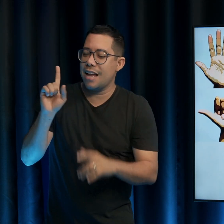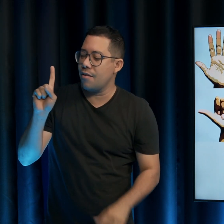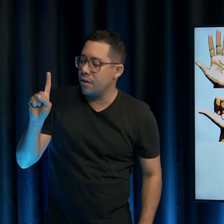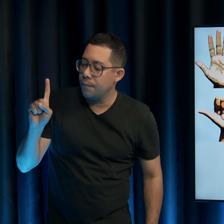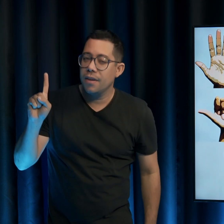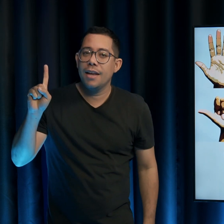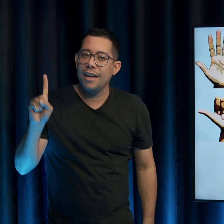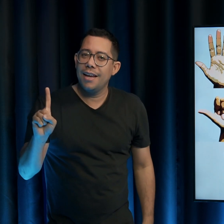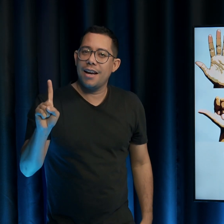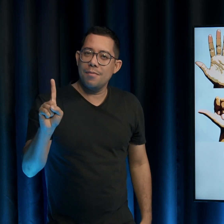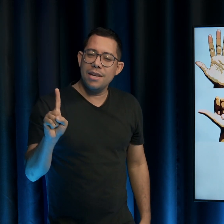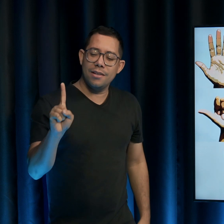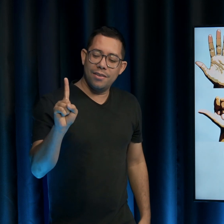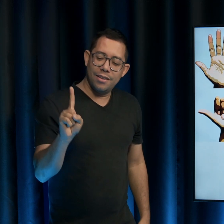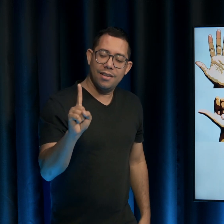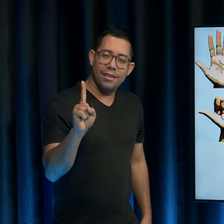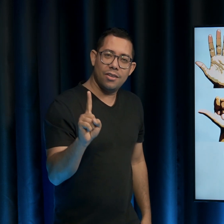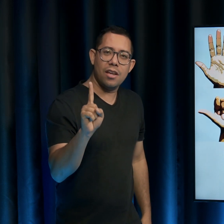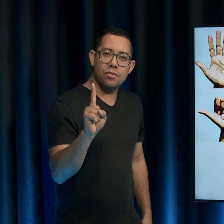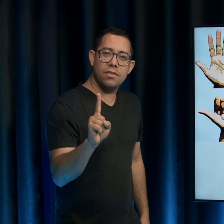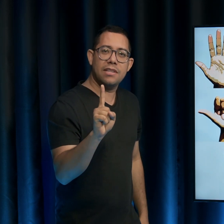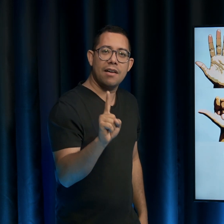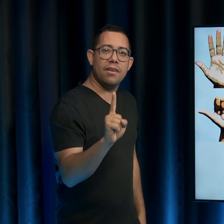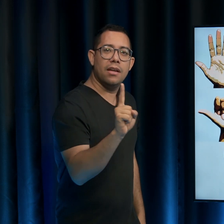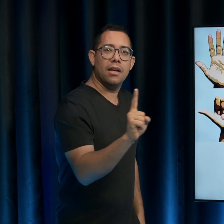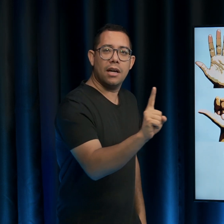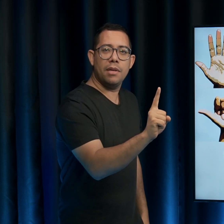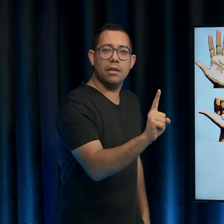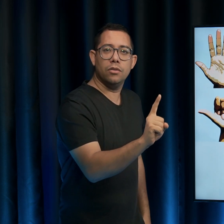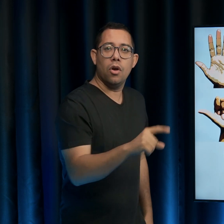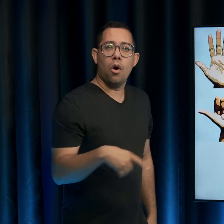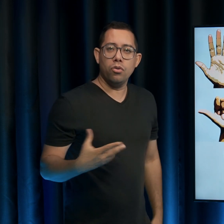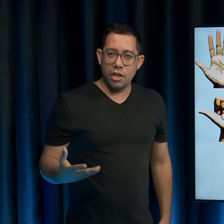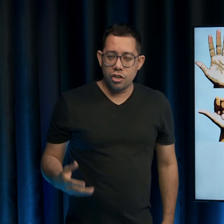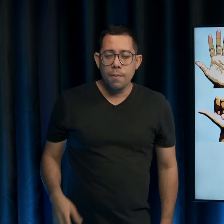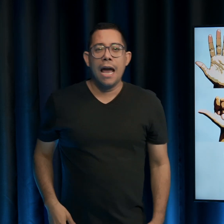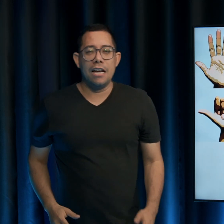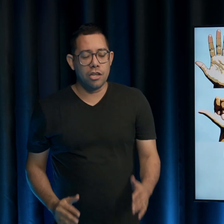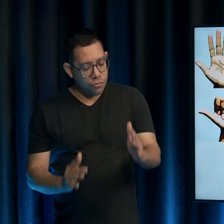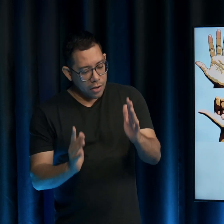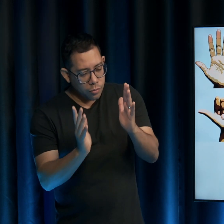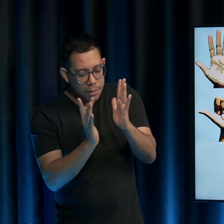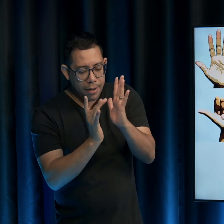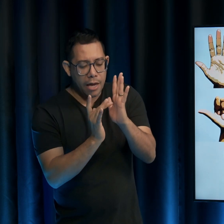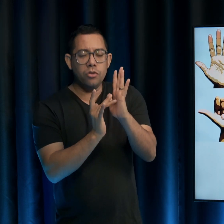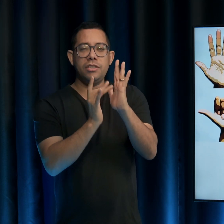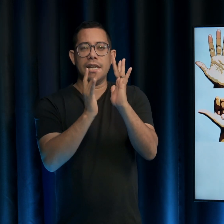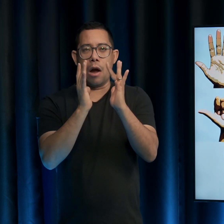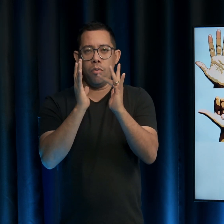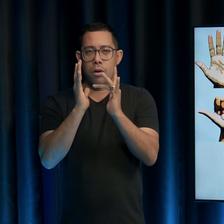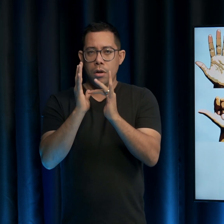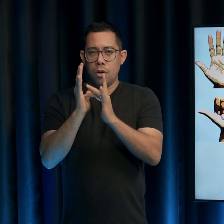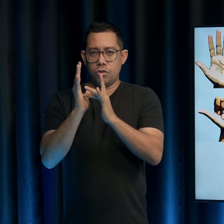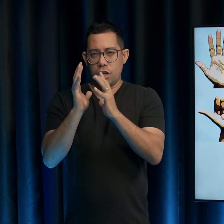estava caminhando. Então, Jesus estava caminhando. Ou seja, a gente fez o primeiro sinal, ou seja, a